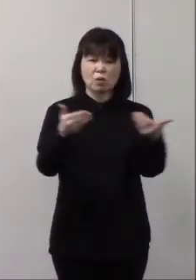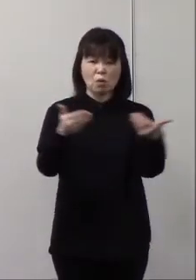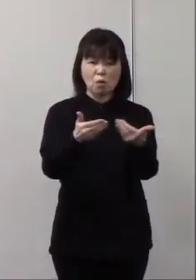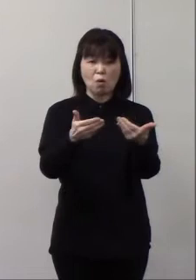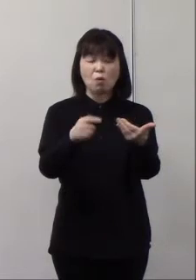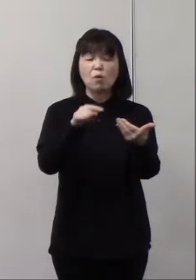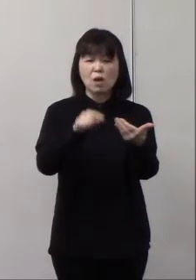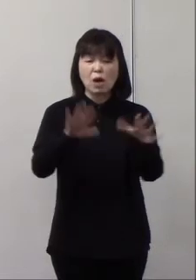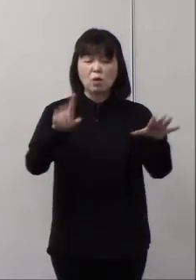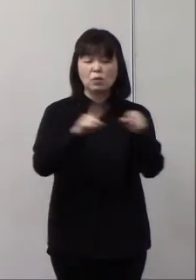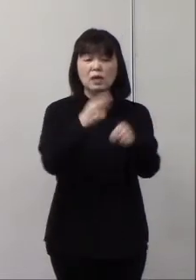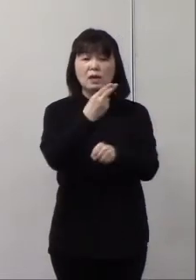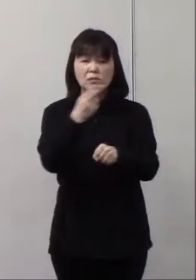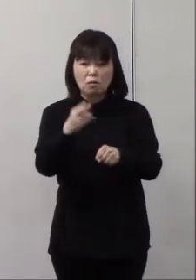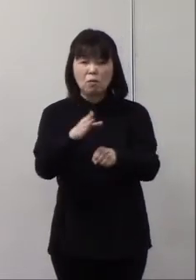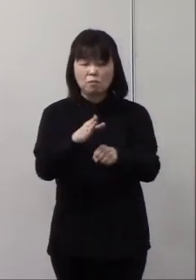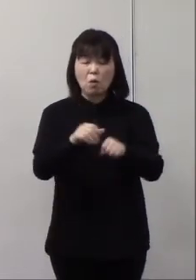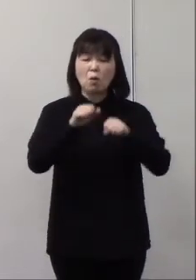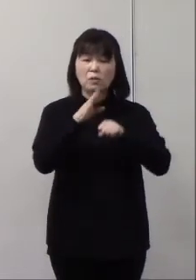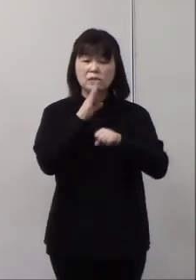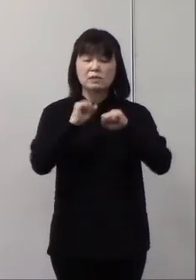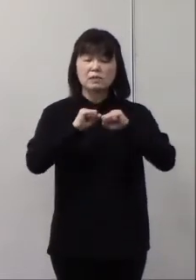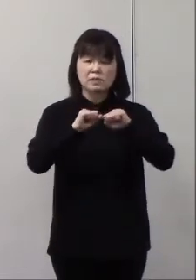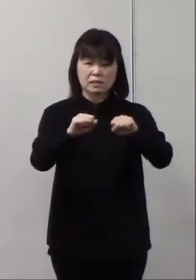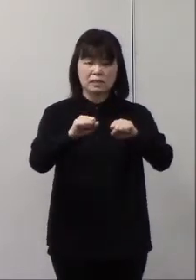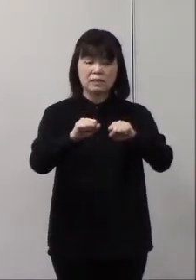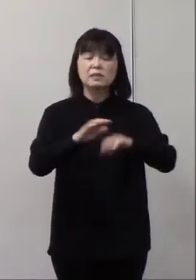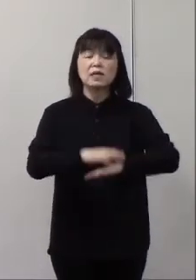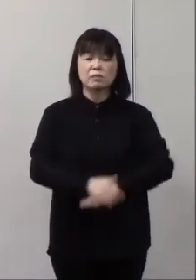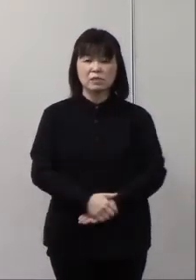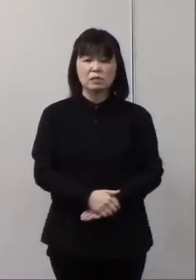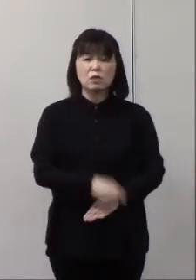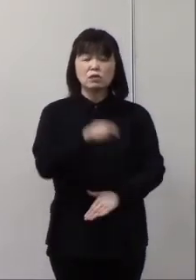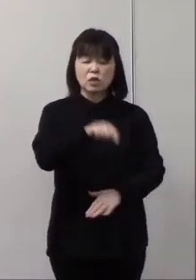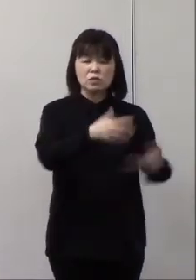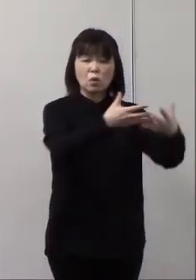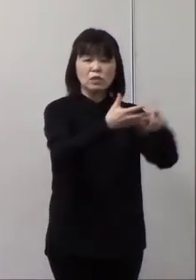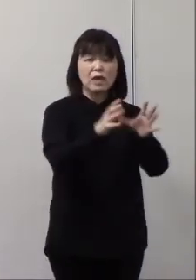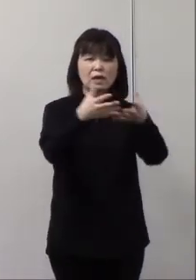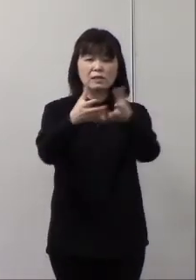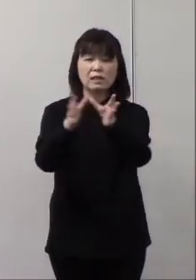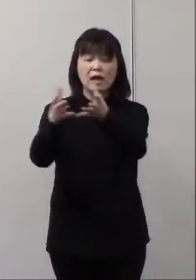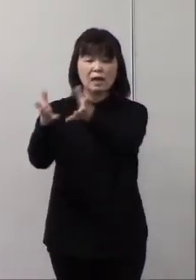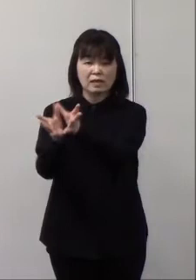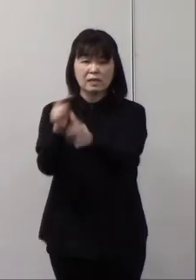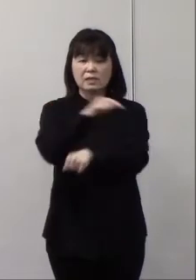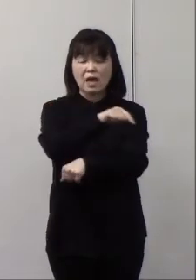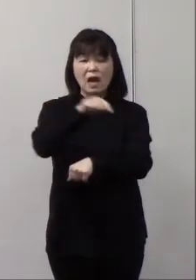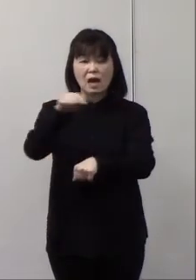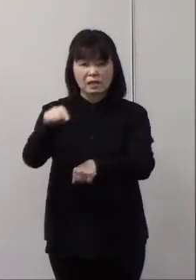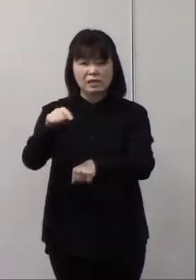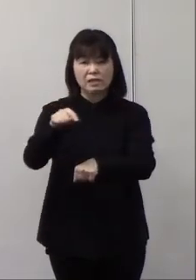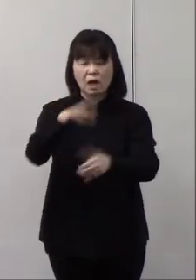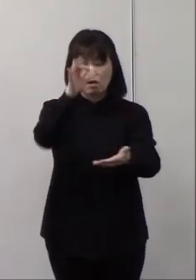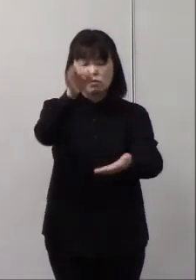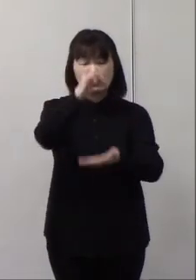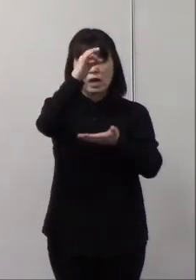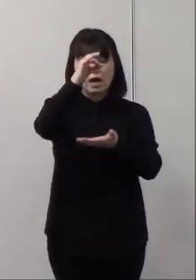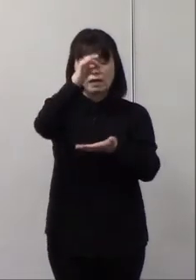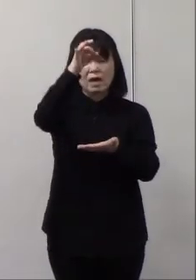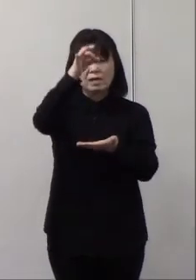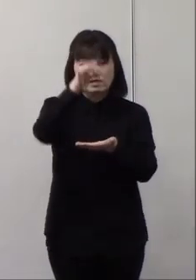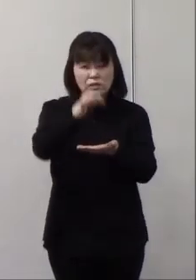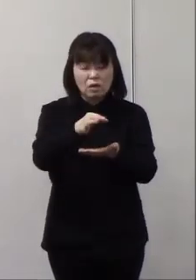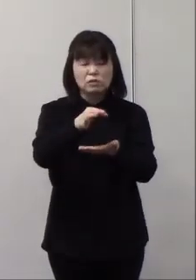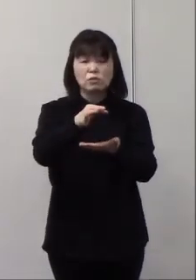しておりますが、それぞれの団体が、売上減少対策に取り組む